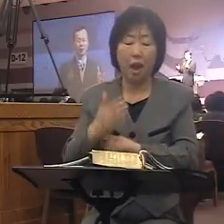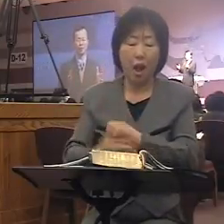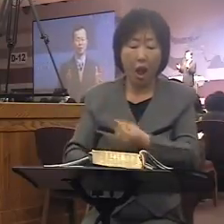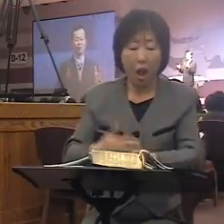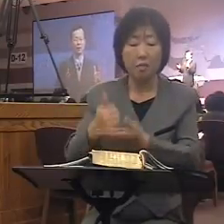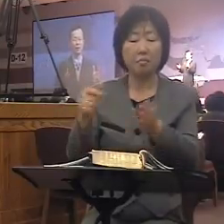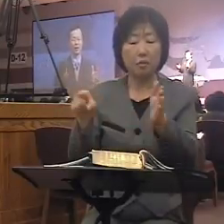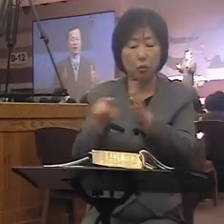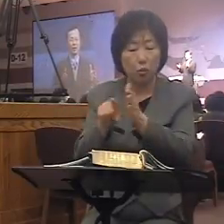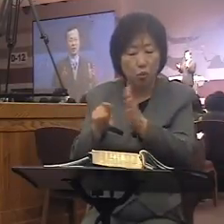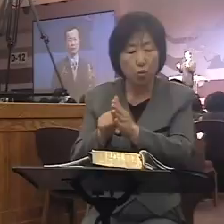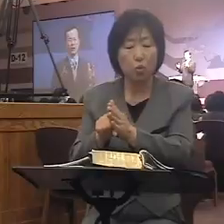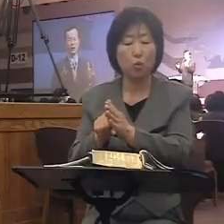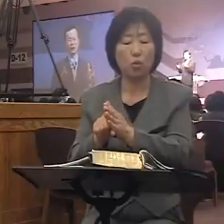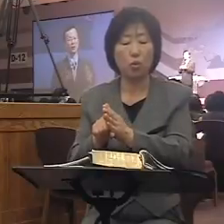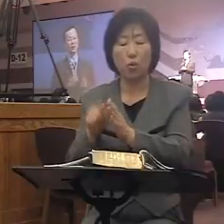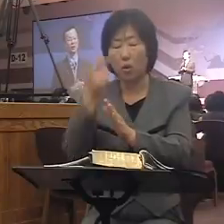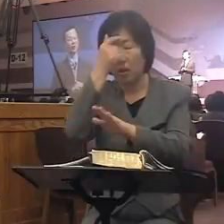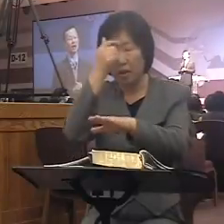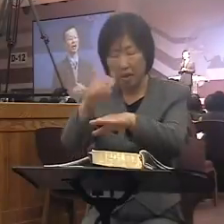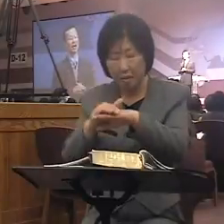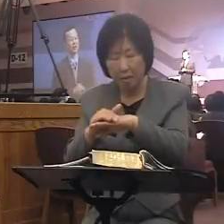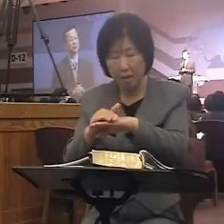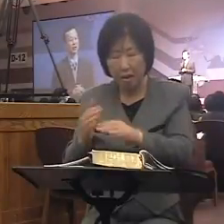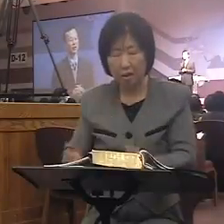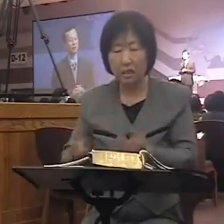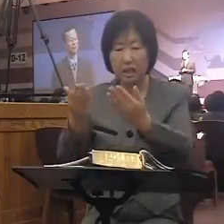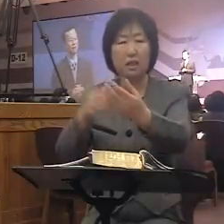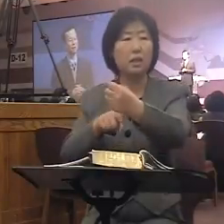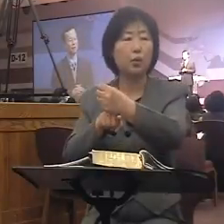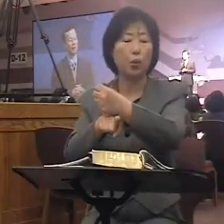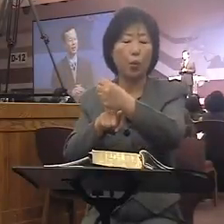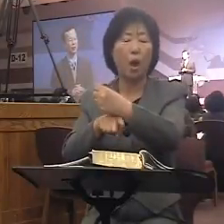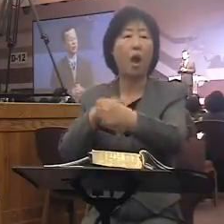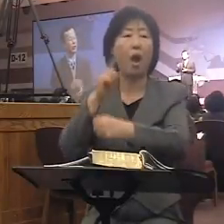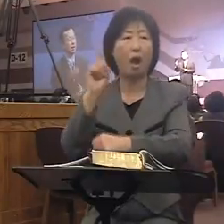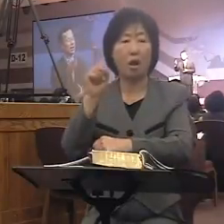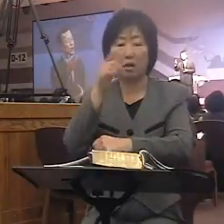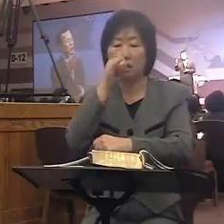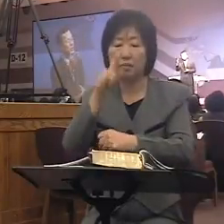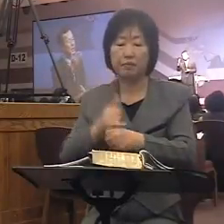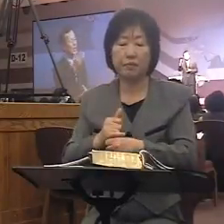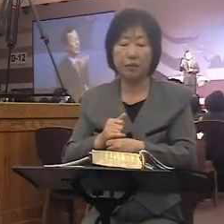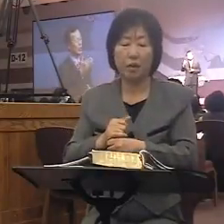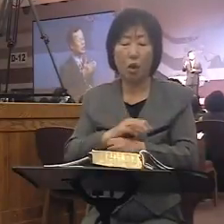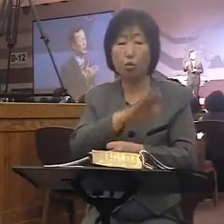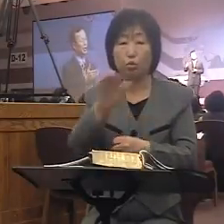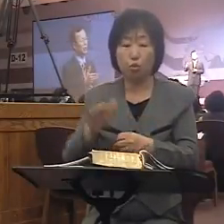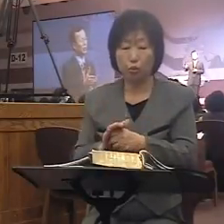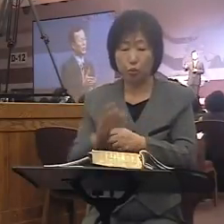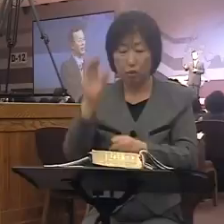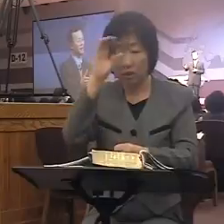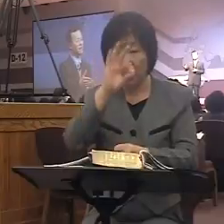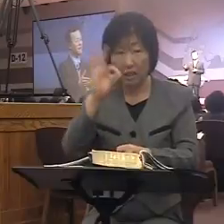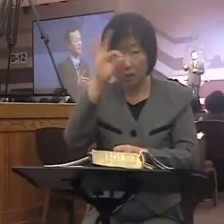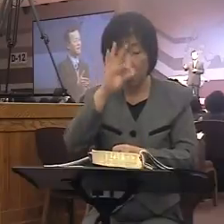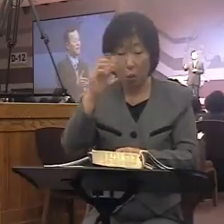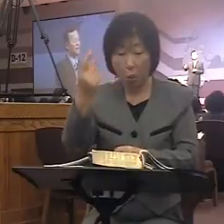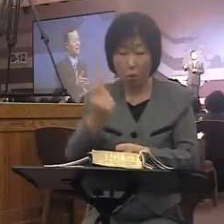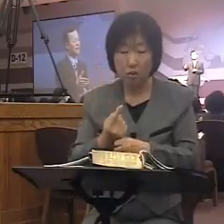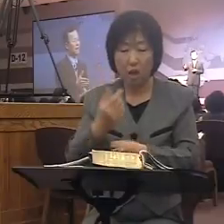하나님을 믿고 예배 드리는 이유가 하나가 있습니다. 우리를 찾아오시는 하나님이 되시기 때문입니다.